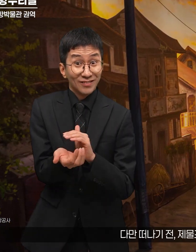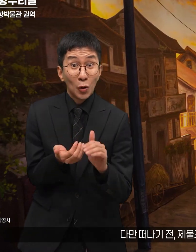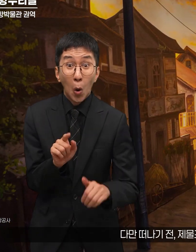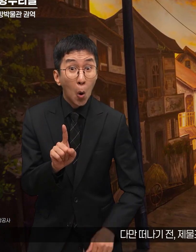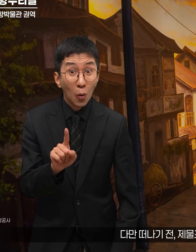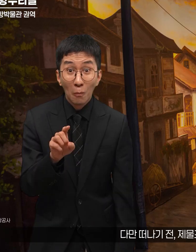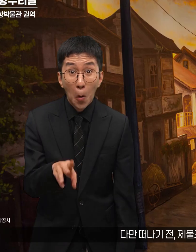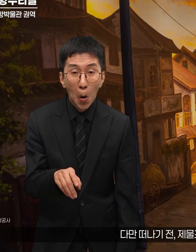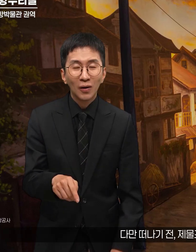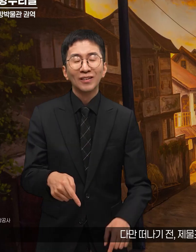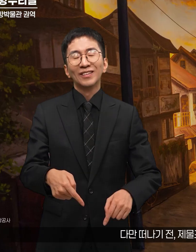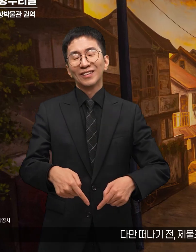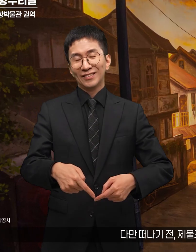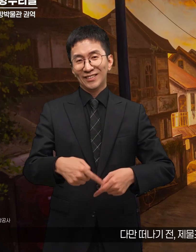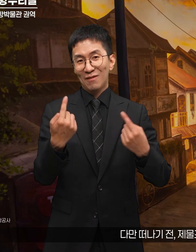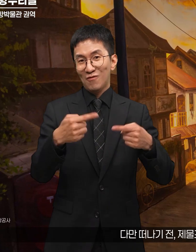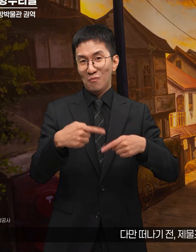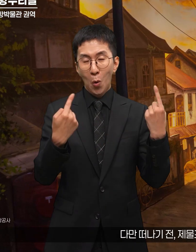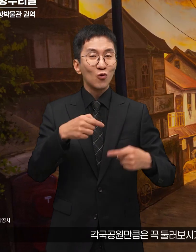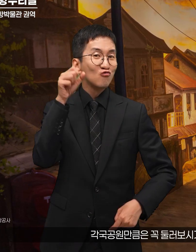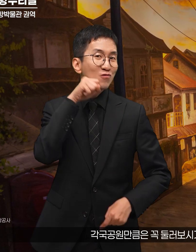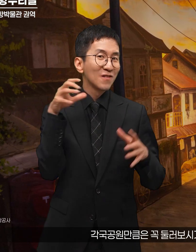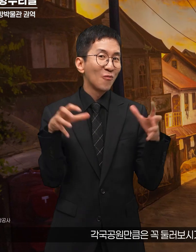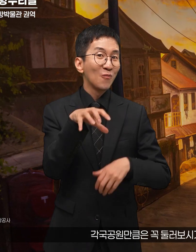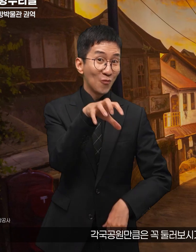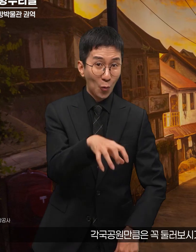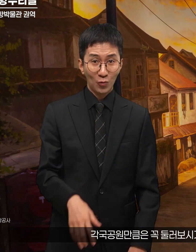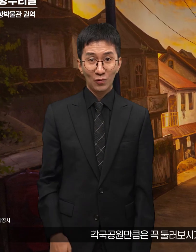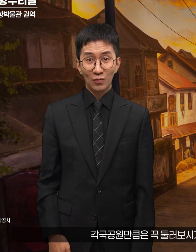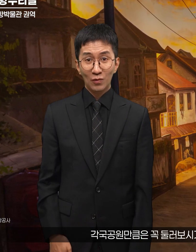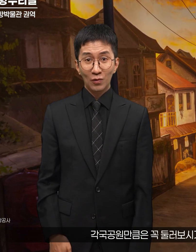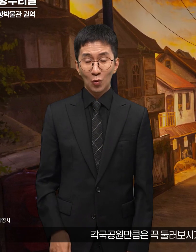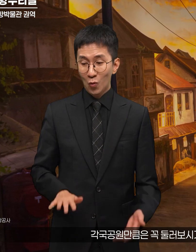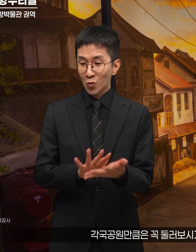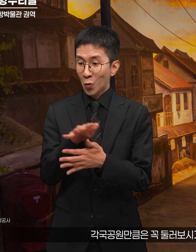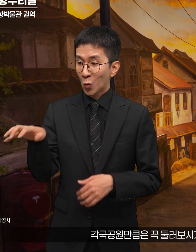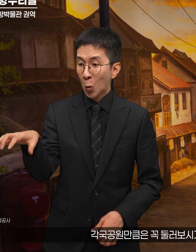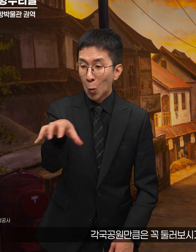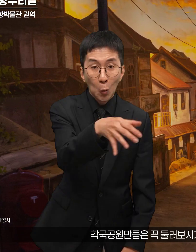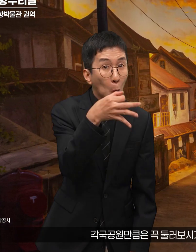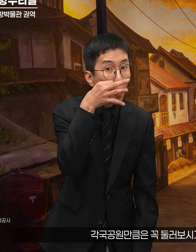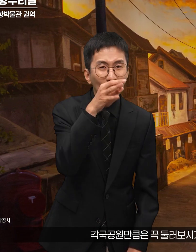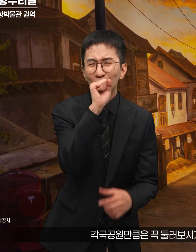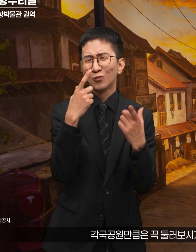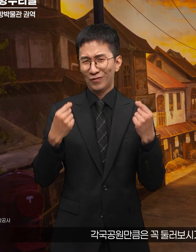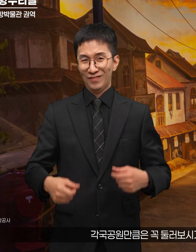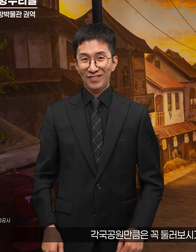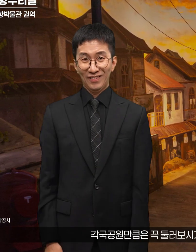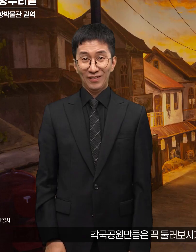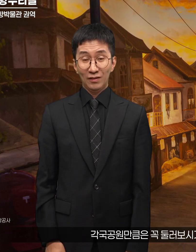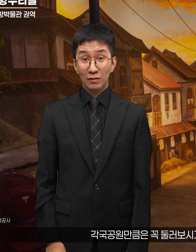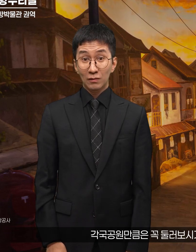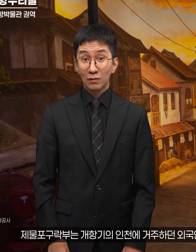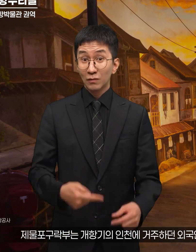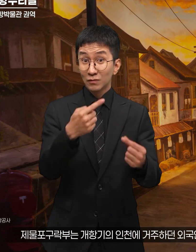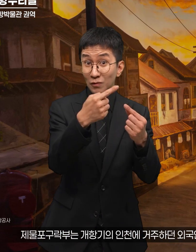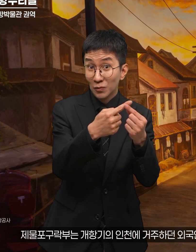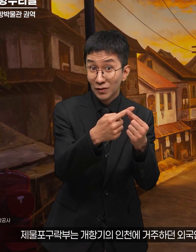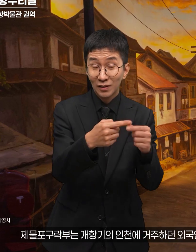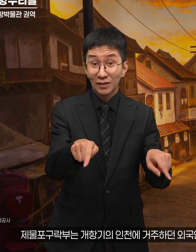전 제물포 구락부와 각구공원만큼은 꼭 둘러보시기를 권해드립니다. 제물포